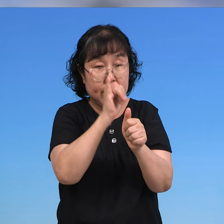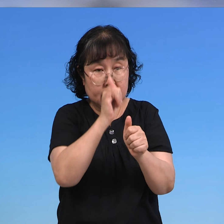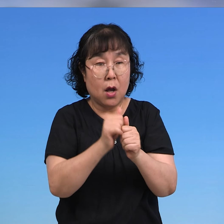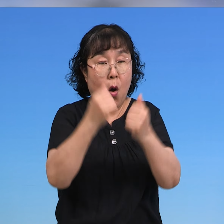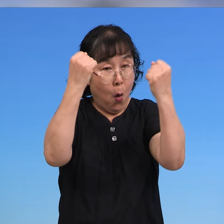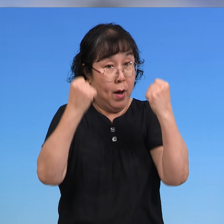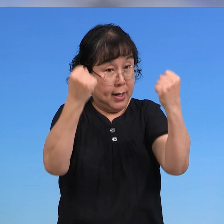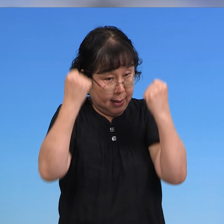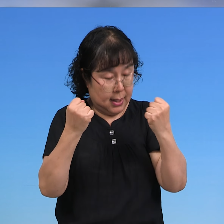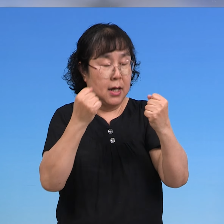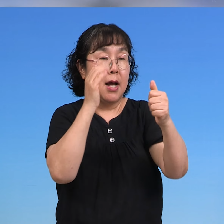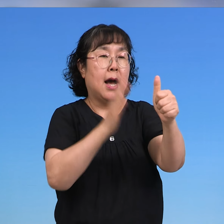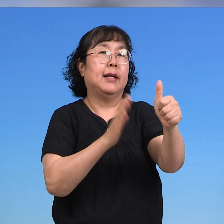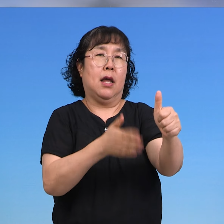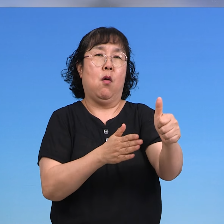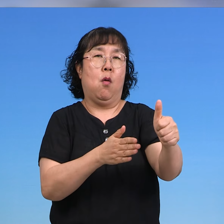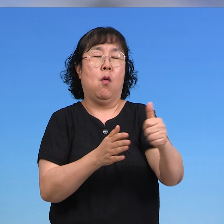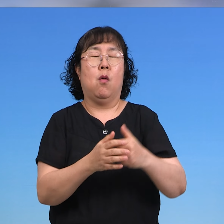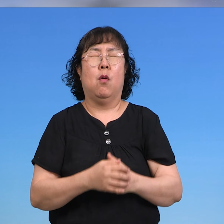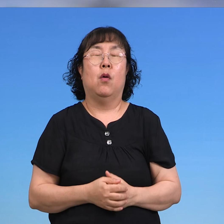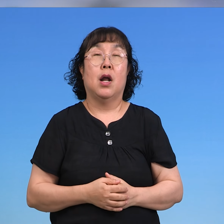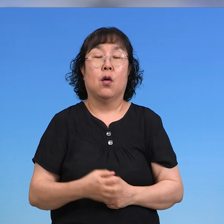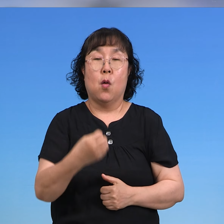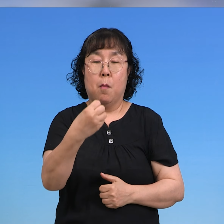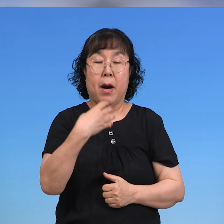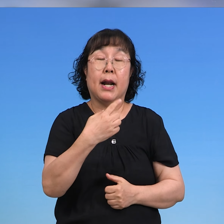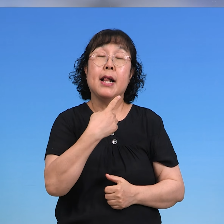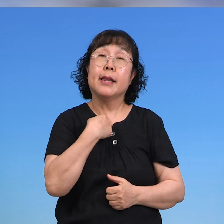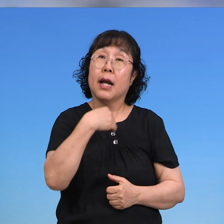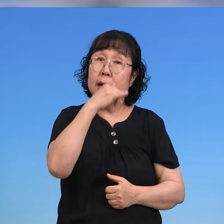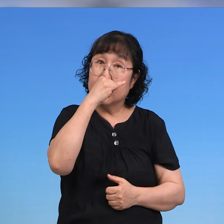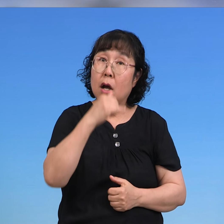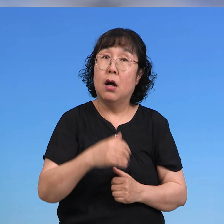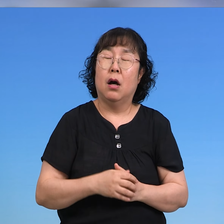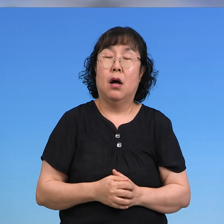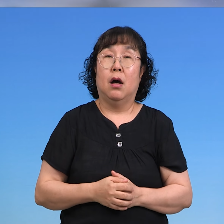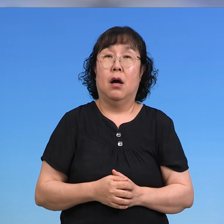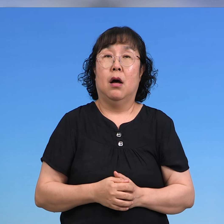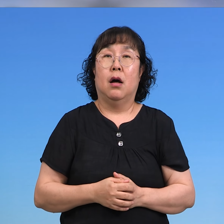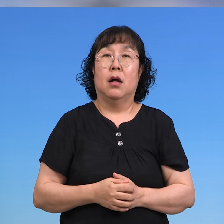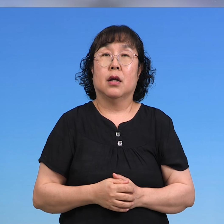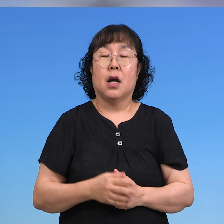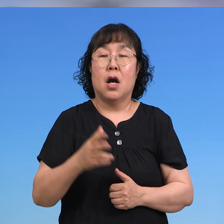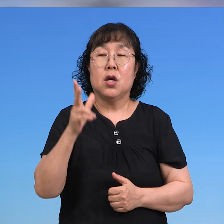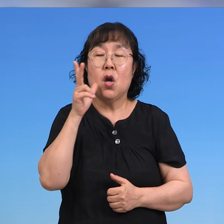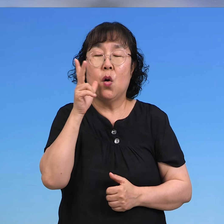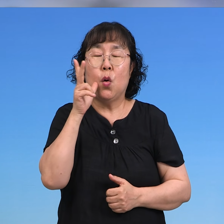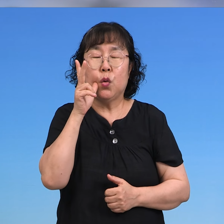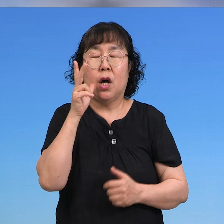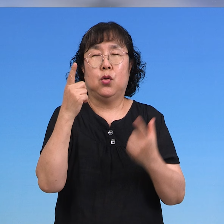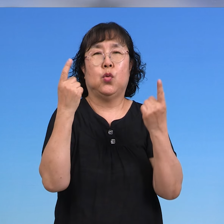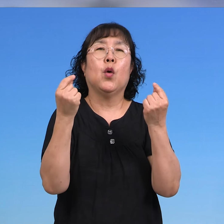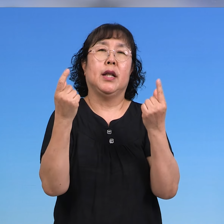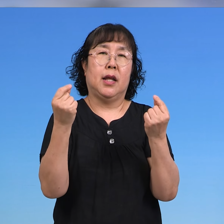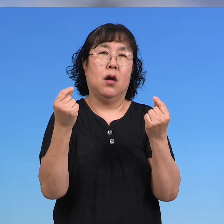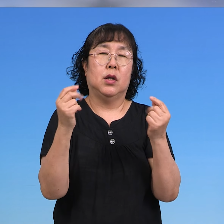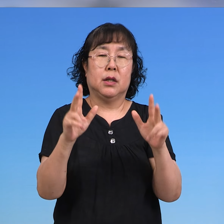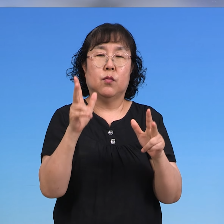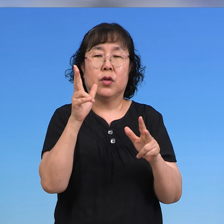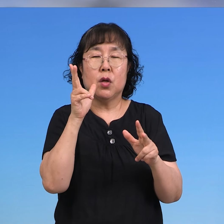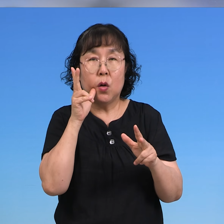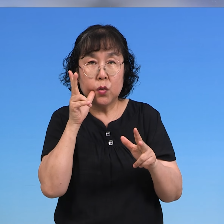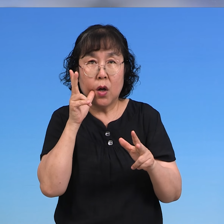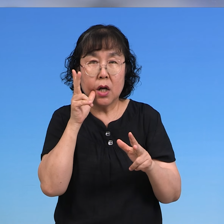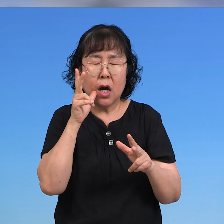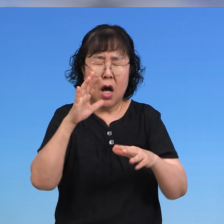이게 지금 백성들이 여호수아에게 하고 있는 메시지 뭘 뜻합니까? 여호수아가 지금 두려워하고 있다는 거 아닙니까?